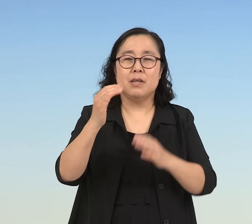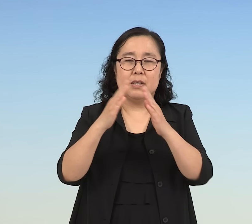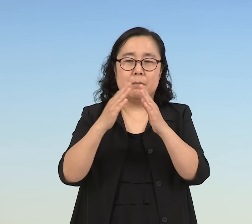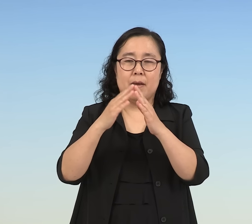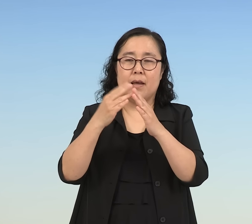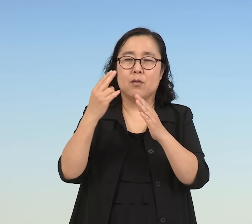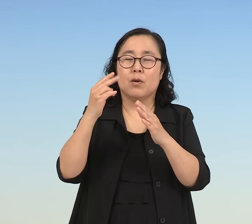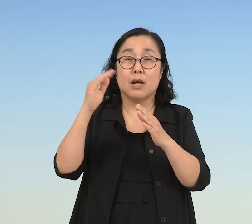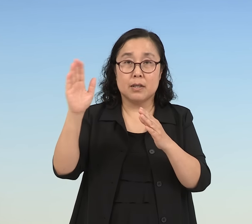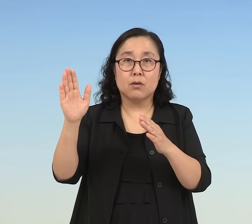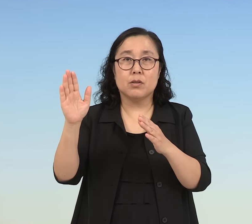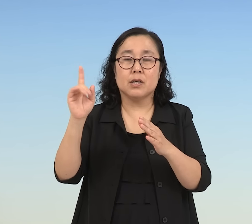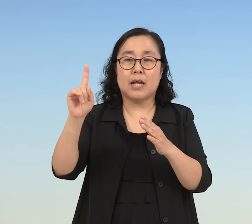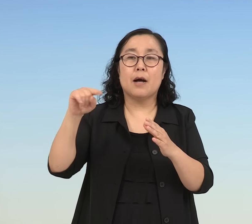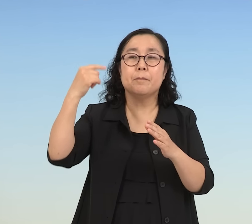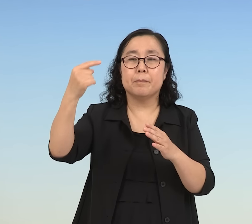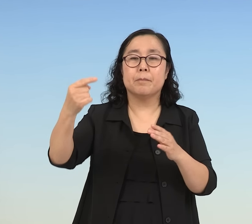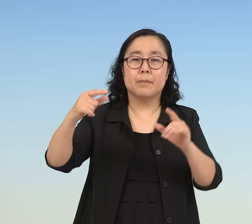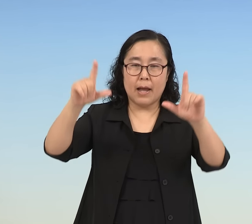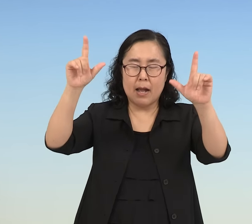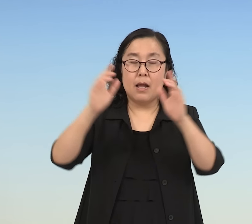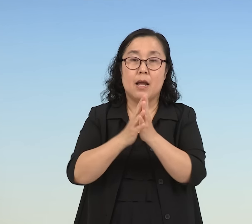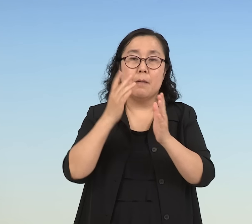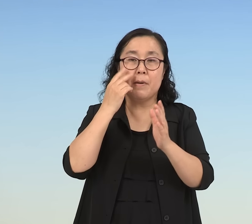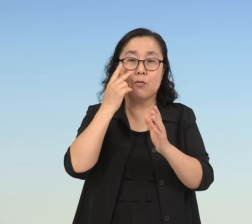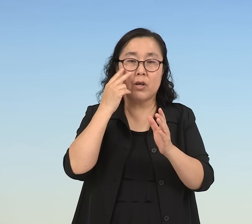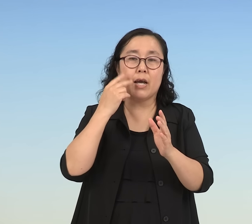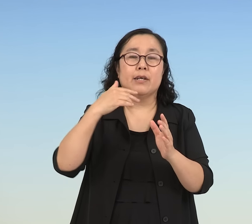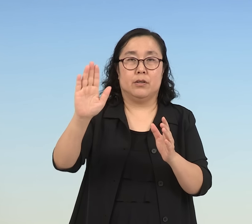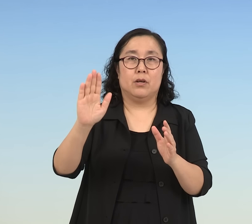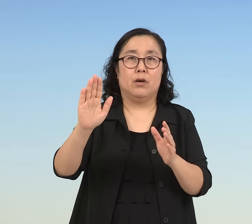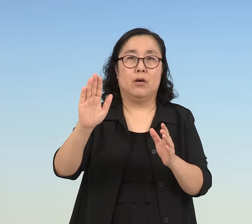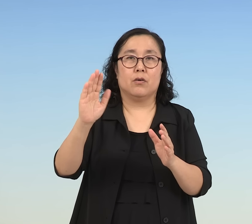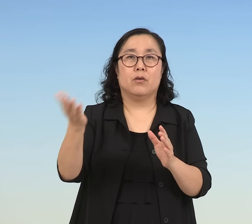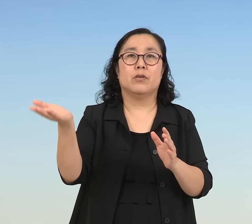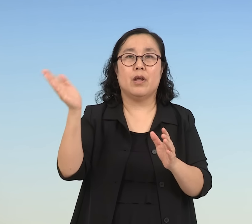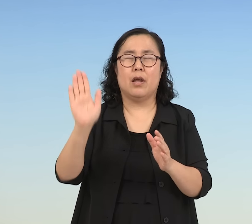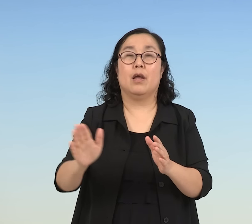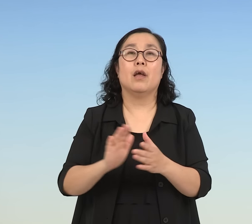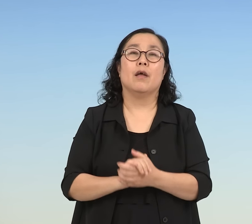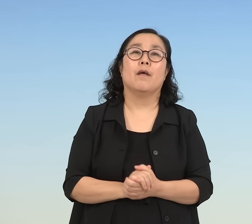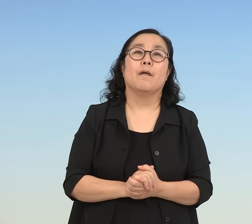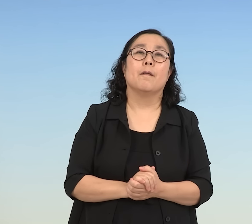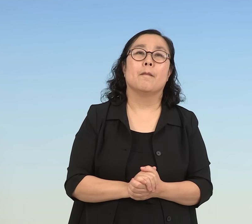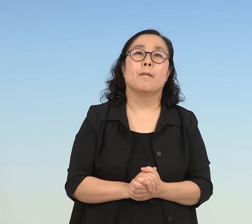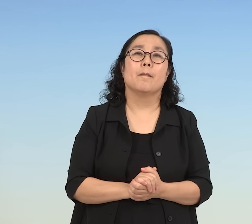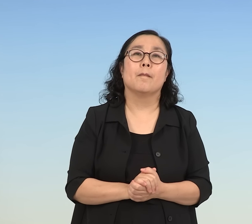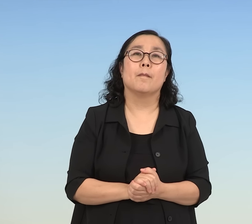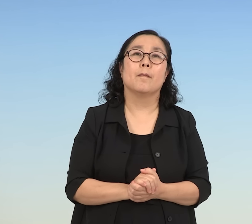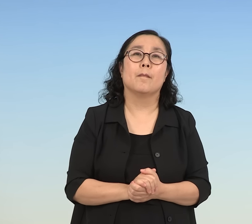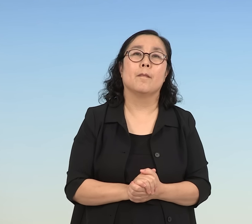집에 가자 그러셨어요. 그리고는 그 다음날 미국으로 이제 들어가셨는데요.